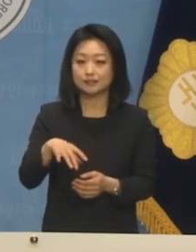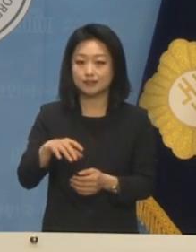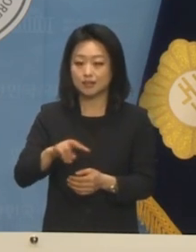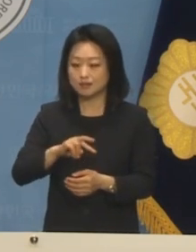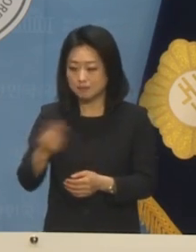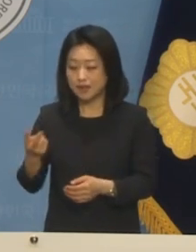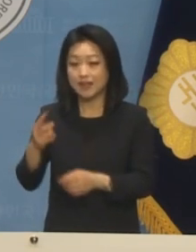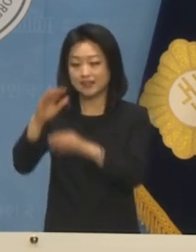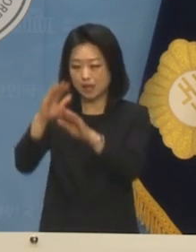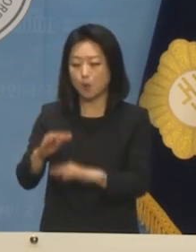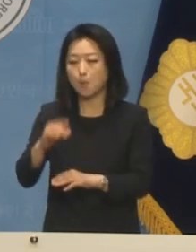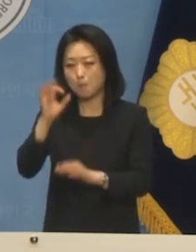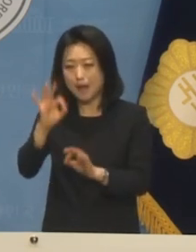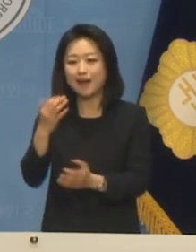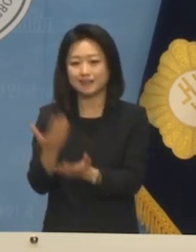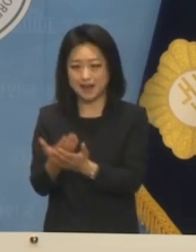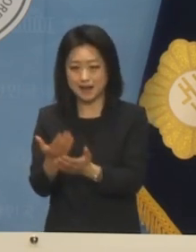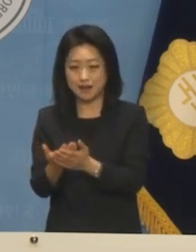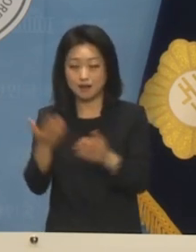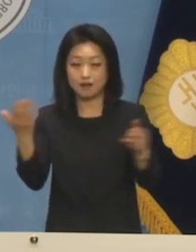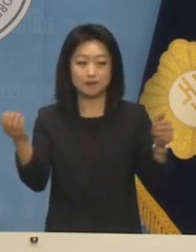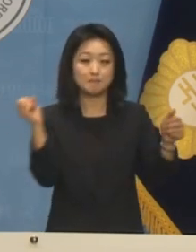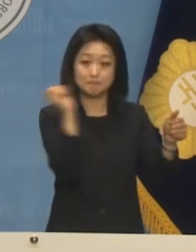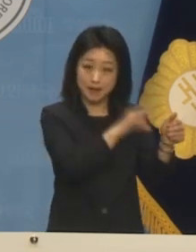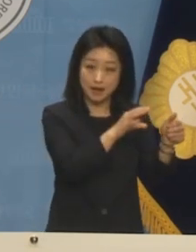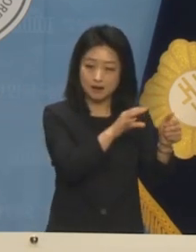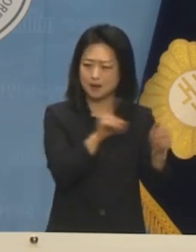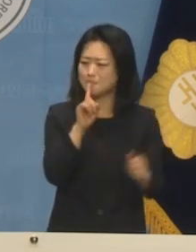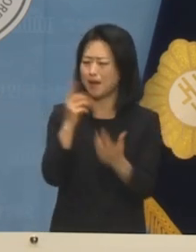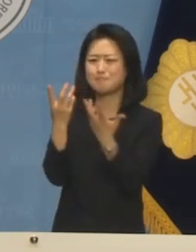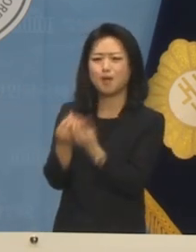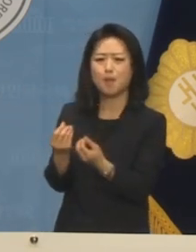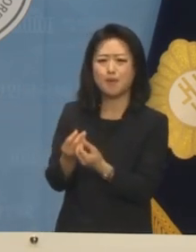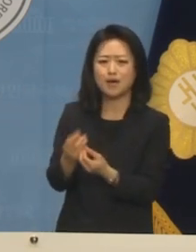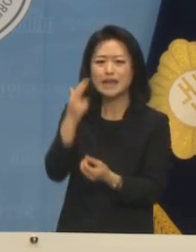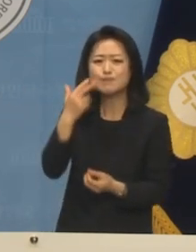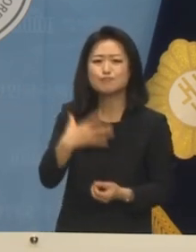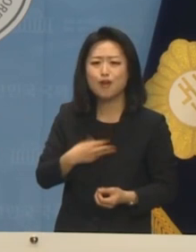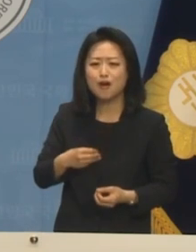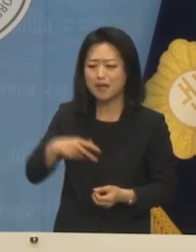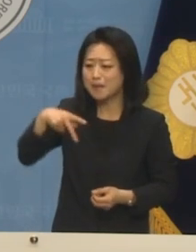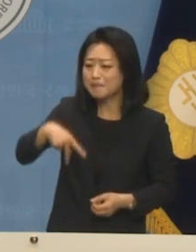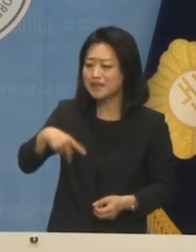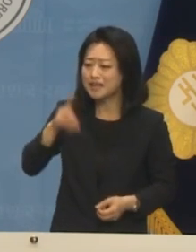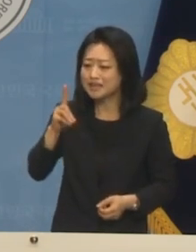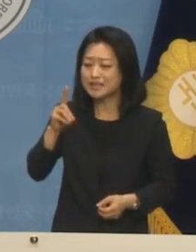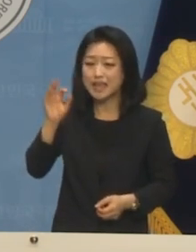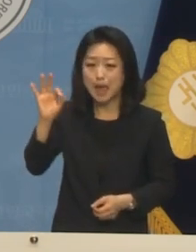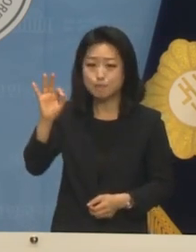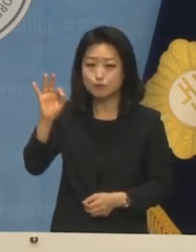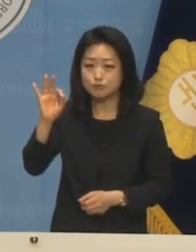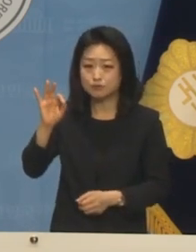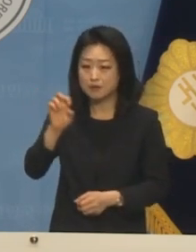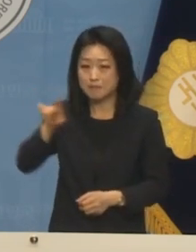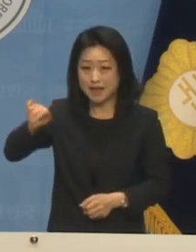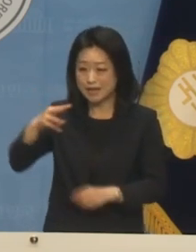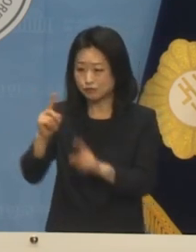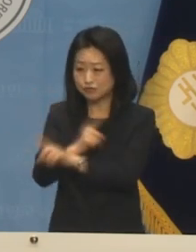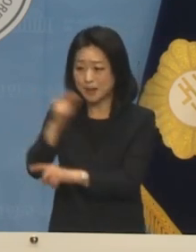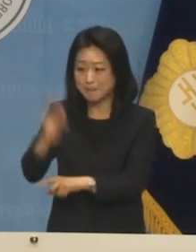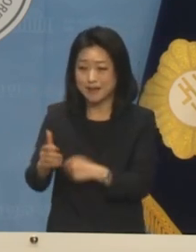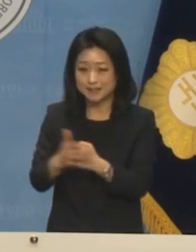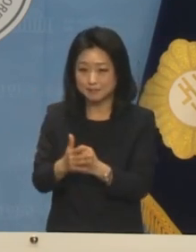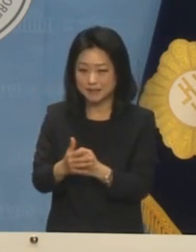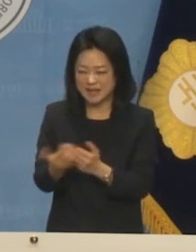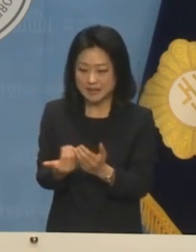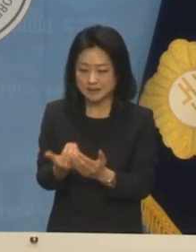봐달라라고 변명했습니다. 하지만 그런 변명으로 굳이 신문회의 전날에 영업비밀이라고